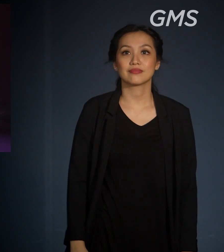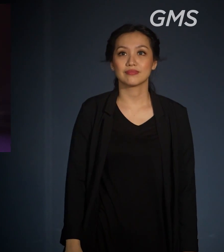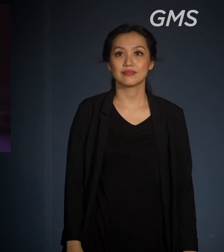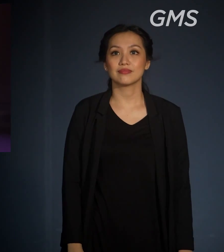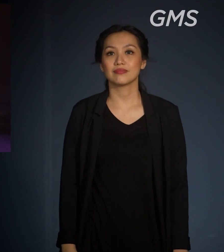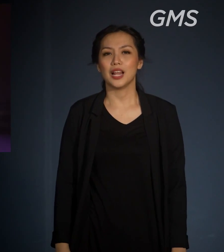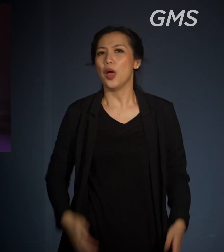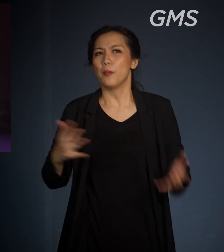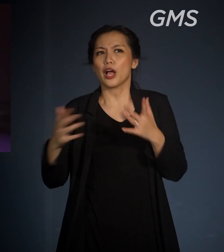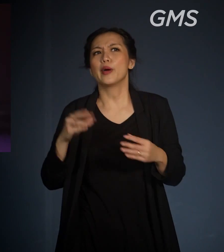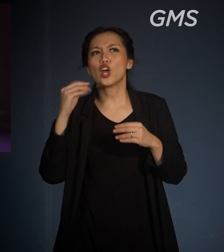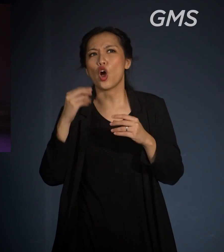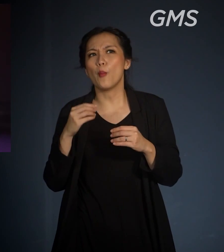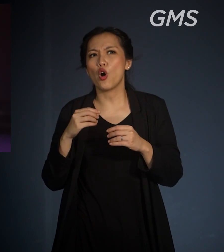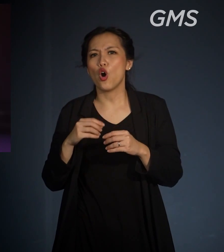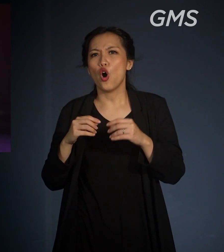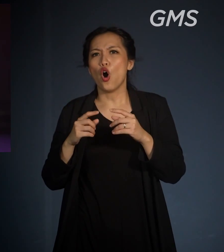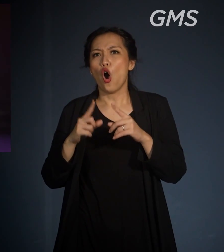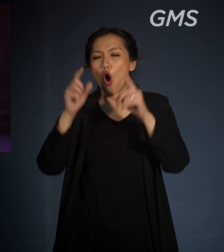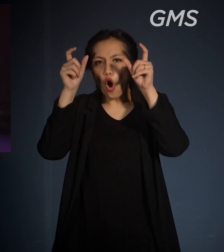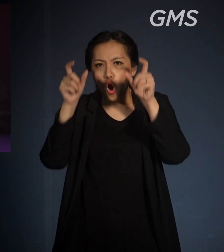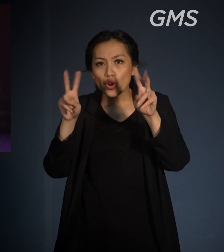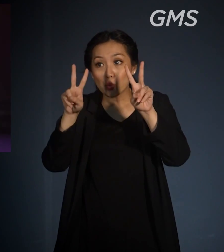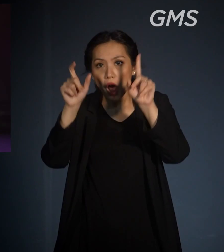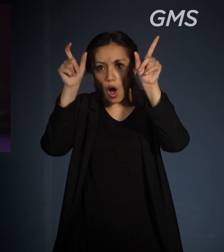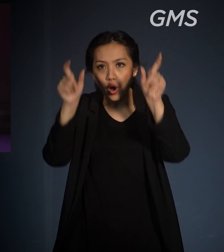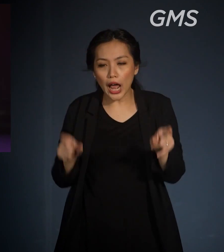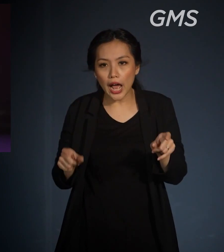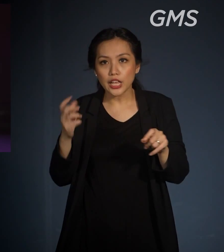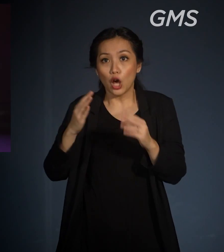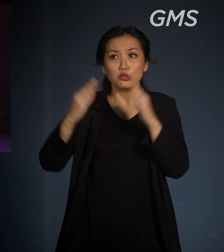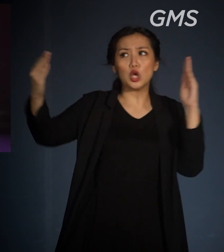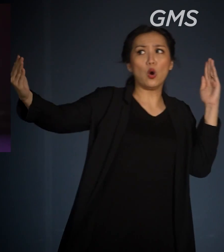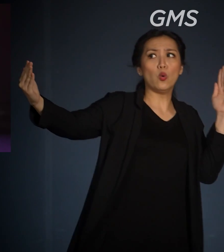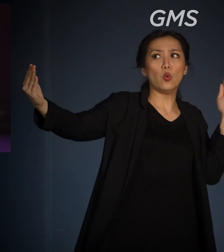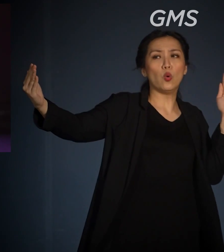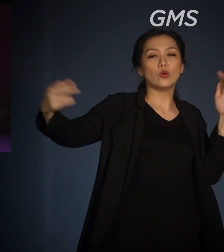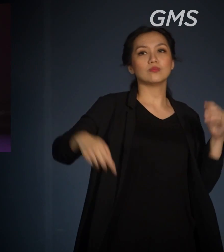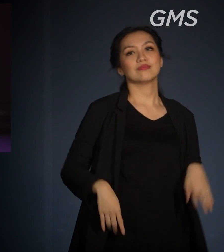terpisah jarak yang jauh tapi bisa berkomunikasi karena dulu ada seseorang yang bermimpi.